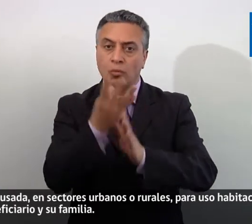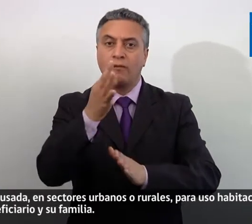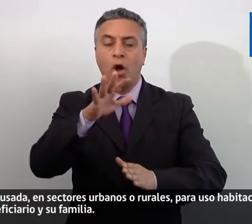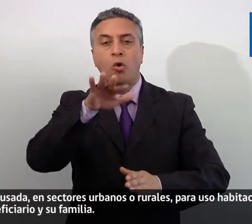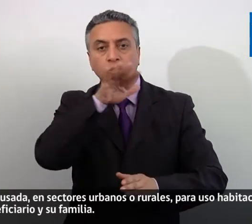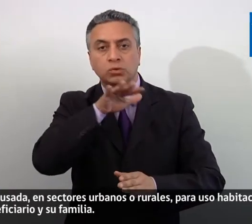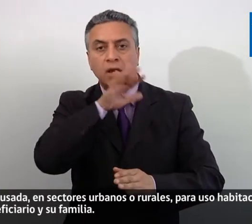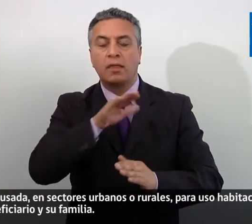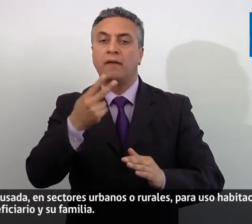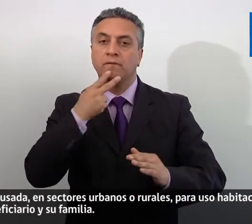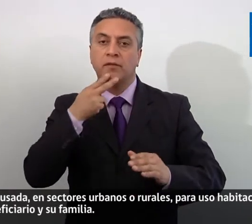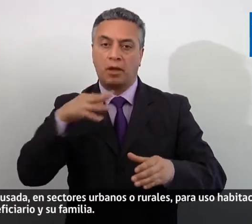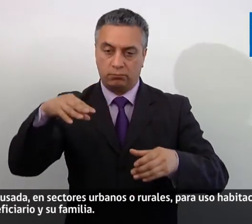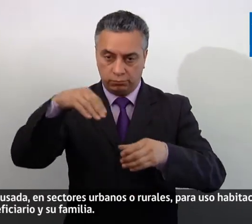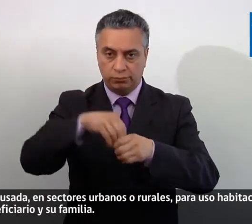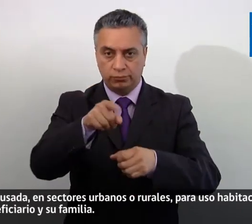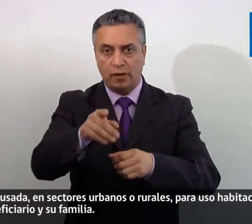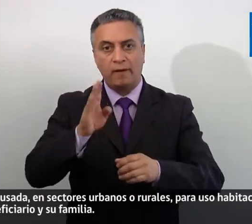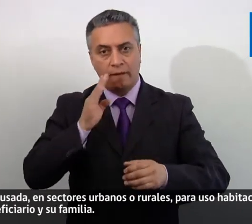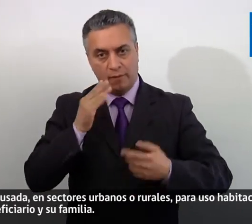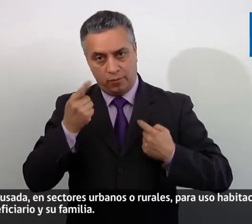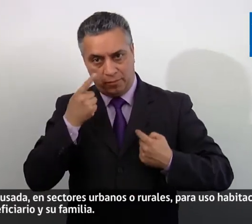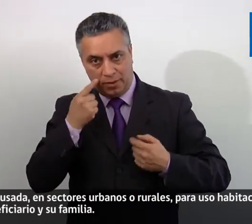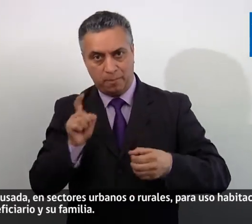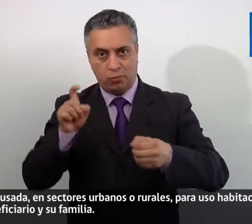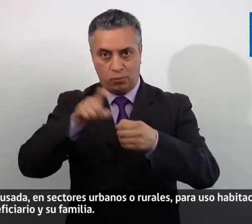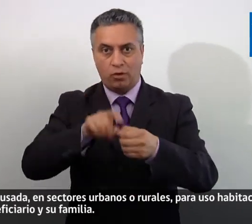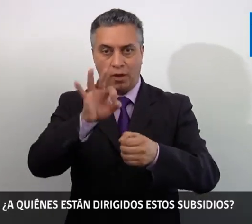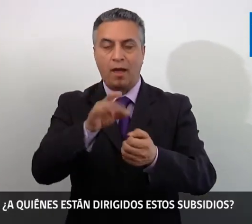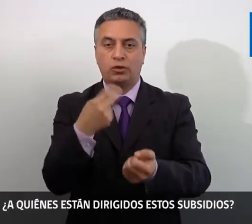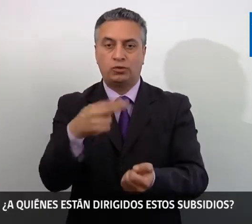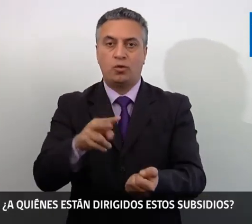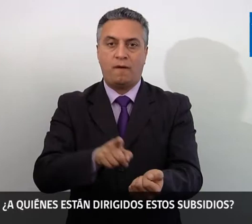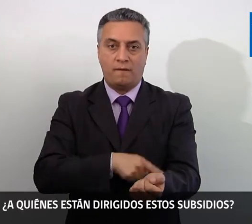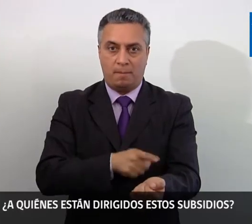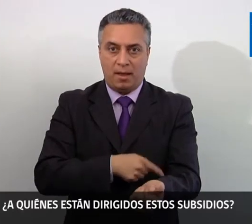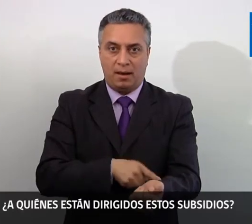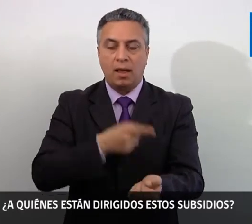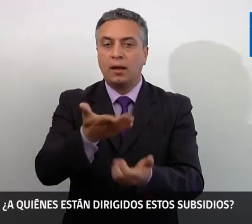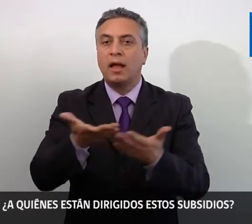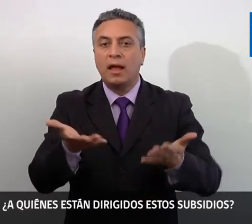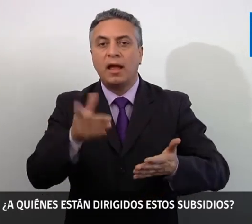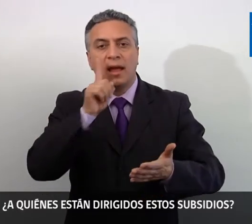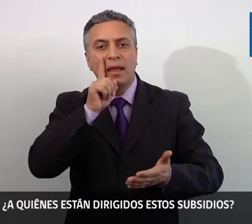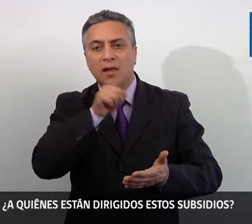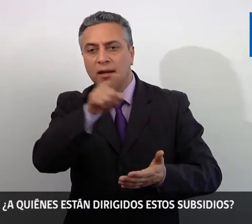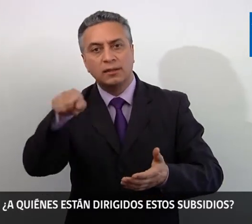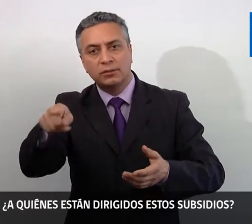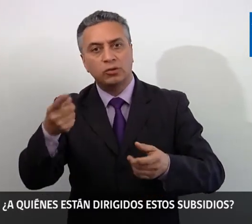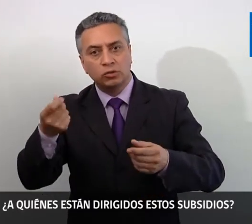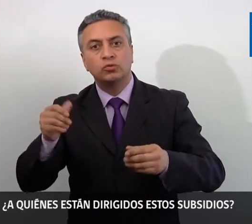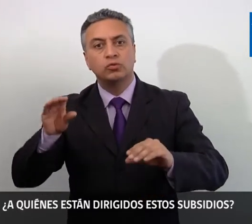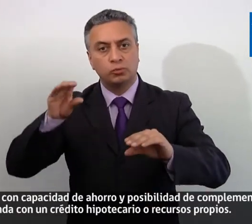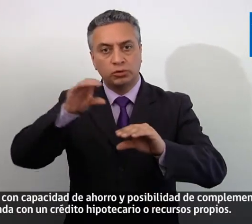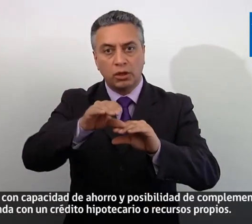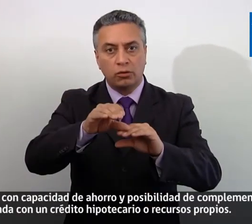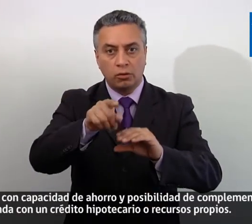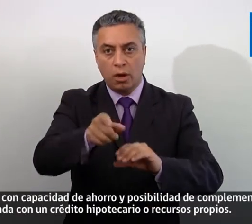rurales, para uso habitacional del beneficiario y su familia. ¿A quiénes están dirigidos estos subsidios? A personas